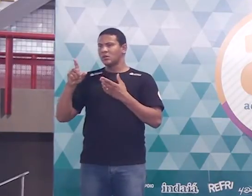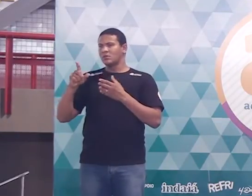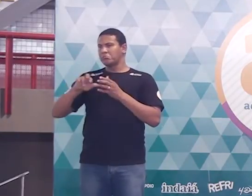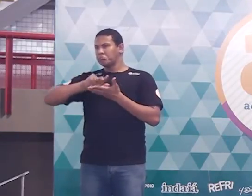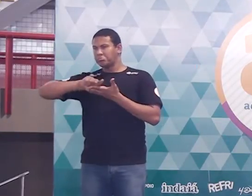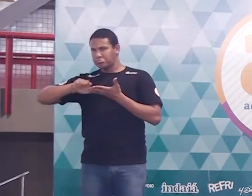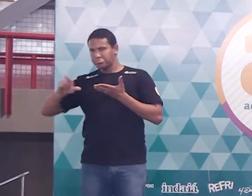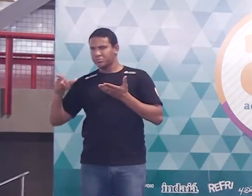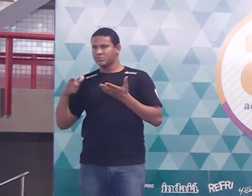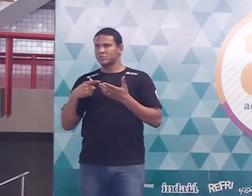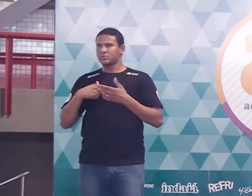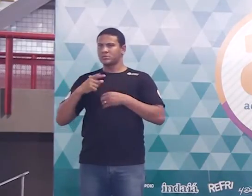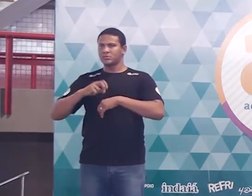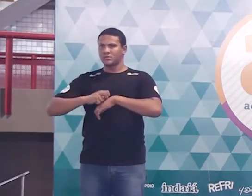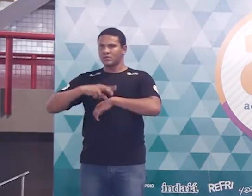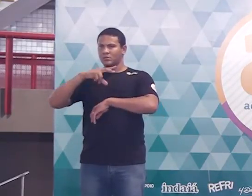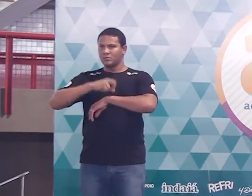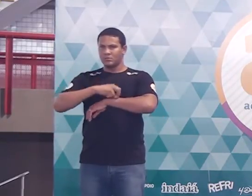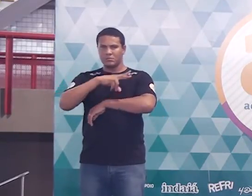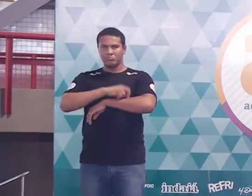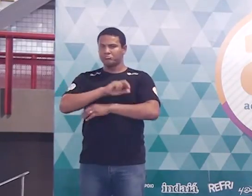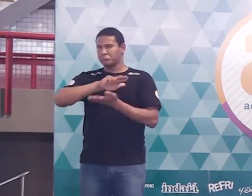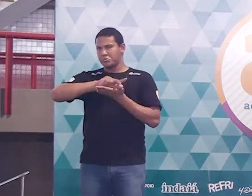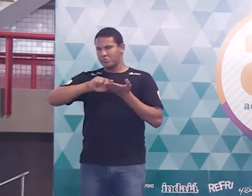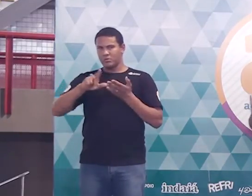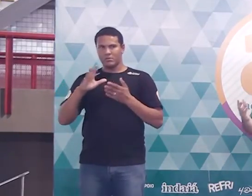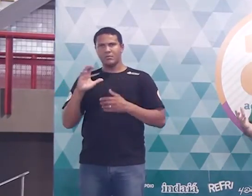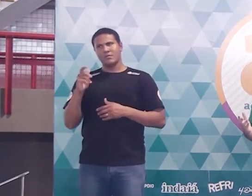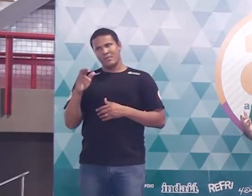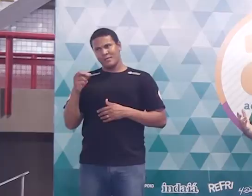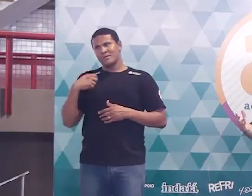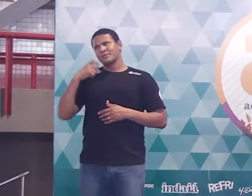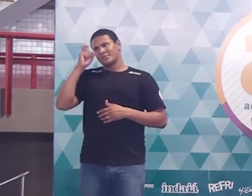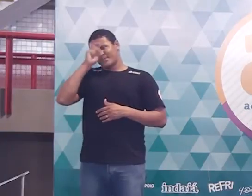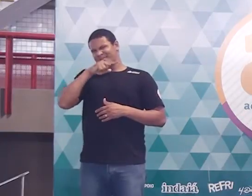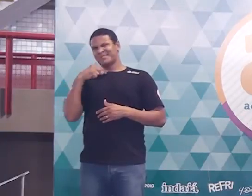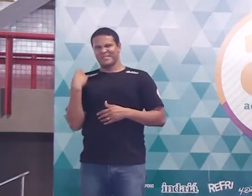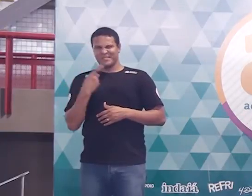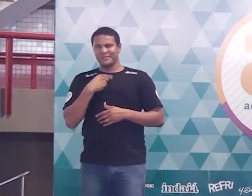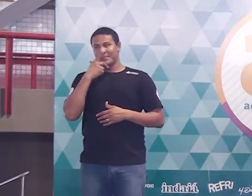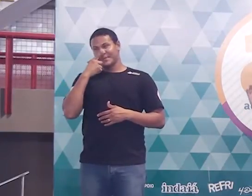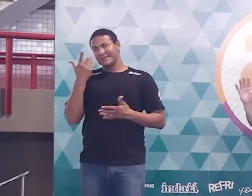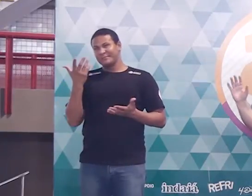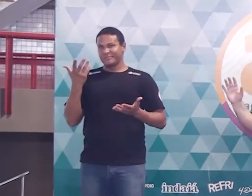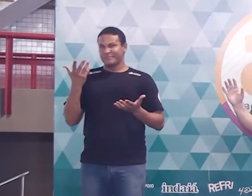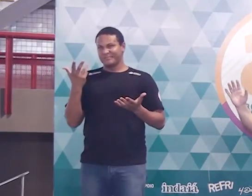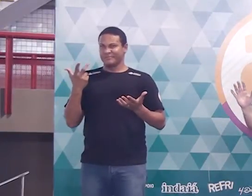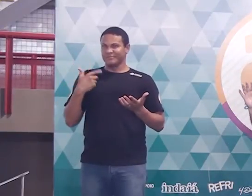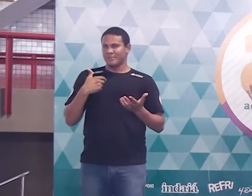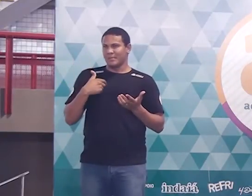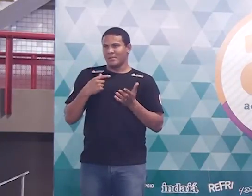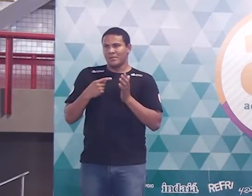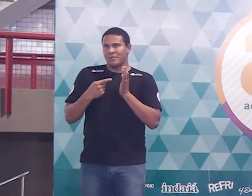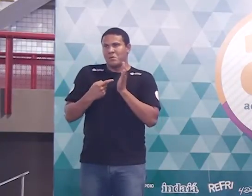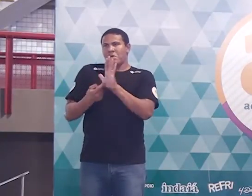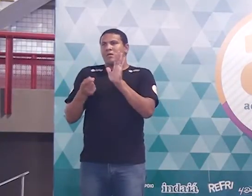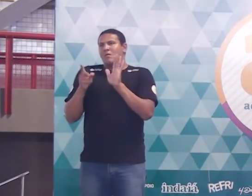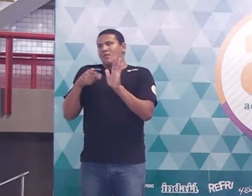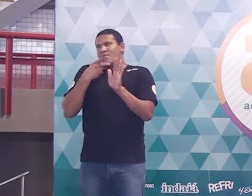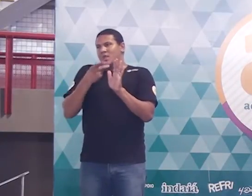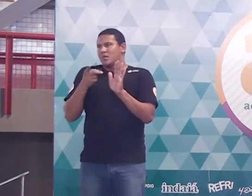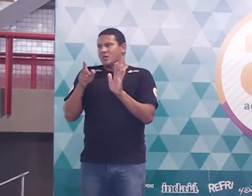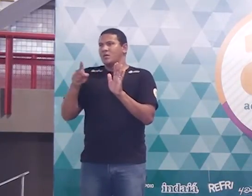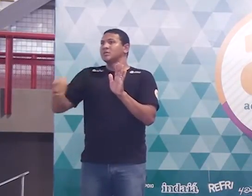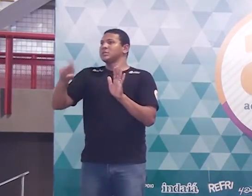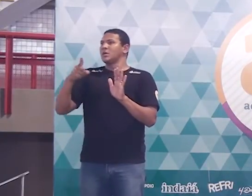exatamente, gafanhoto, né? Claro que para a gente não seria uma coisa muito agradável, né? Eu não estou fazendo aqui qualquer apologia para